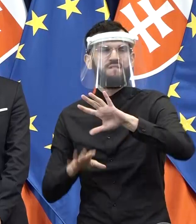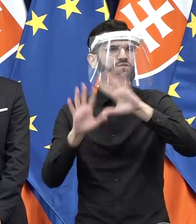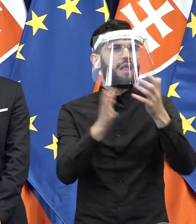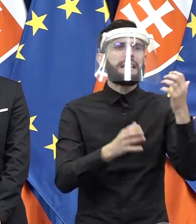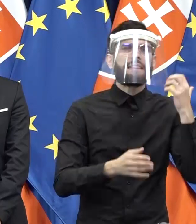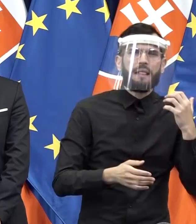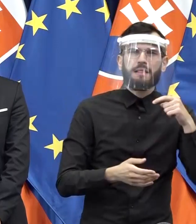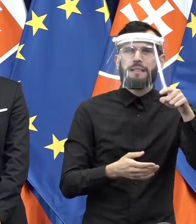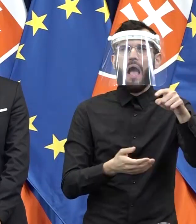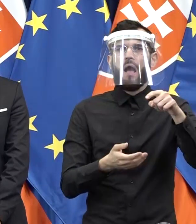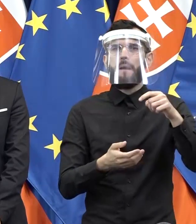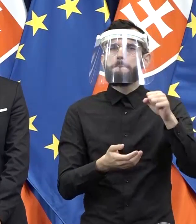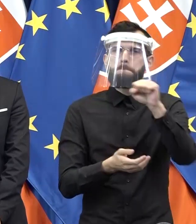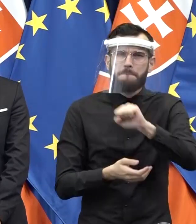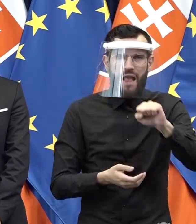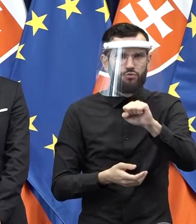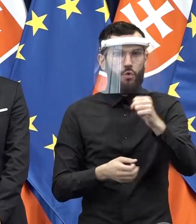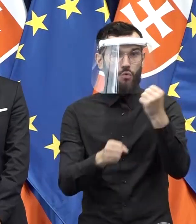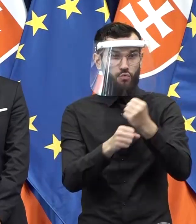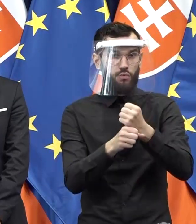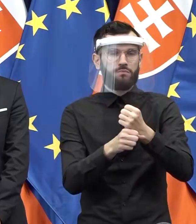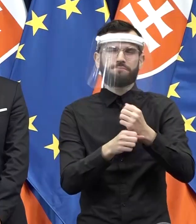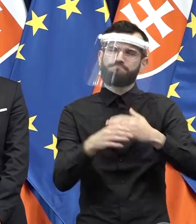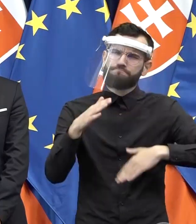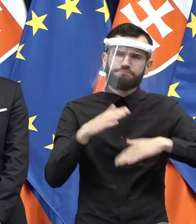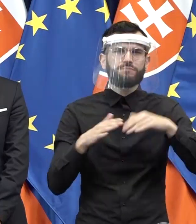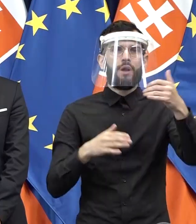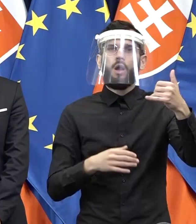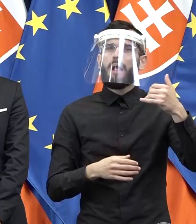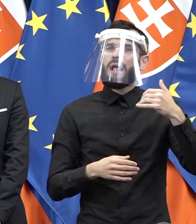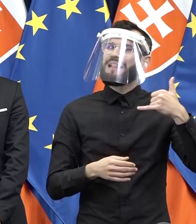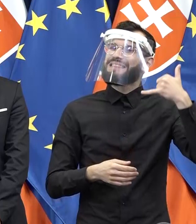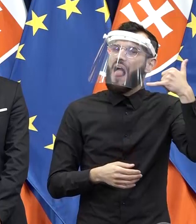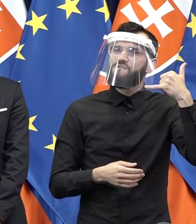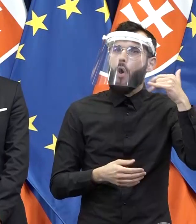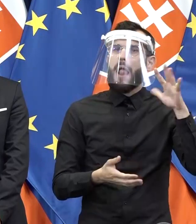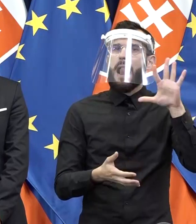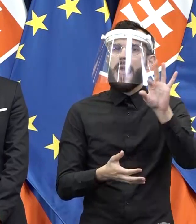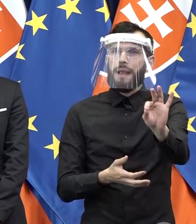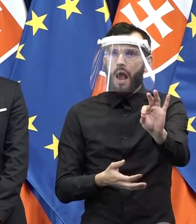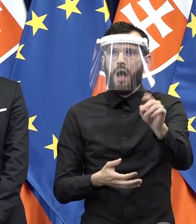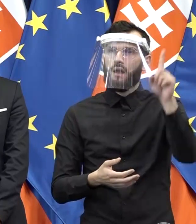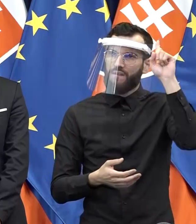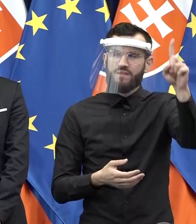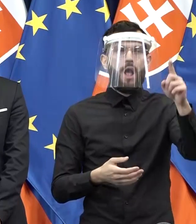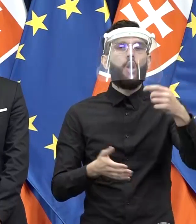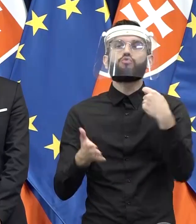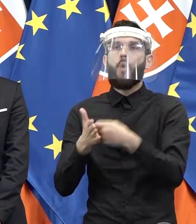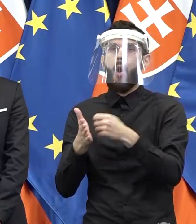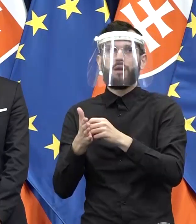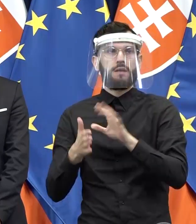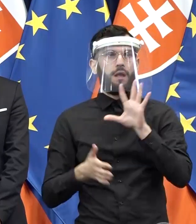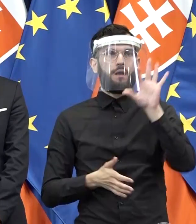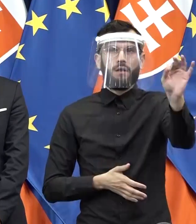mesta, aby zriadili dostatočný počet telefónnych liniek, na ktoré sa budú môcť obrátiť dôchodcovia za účelom